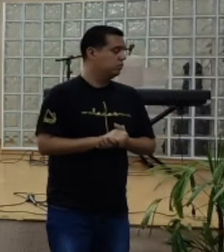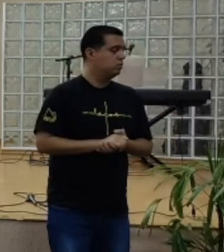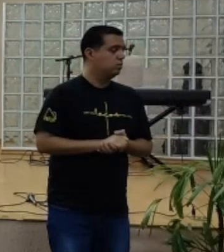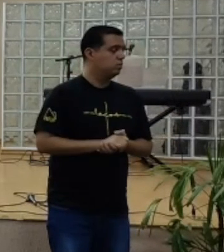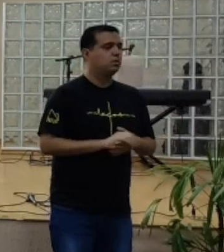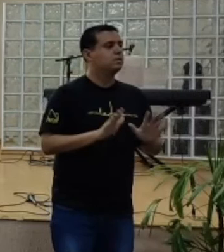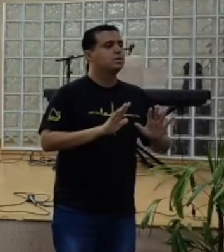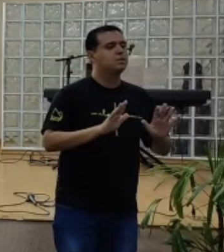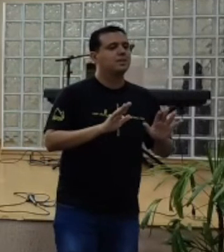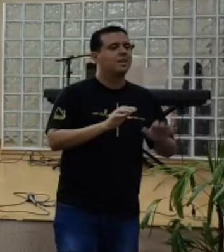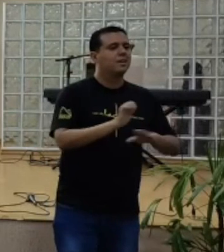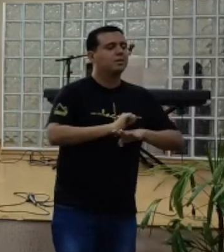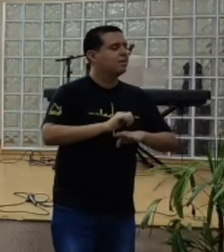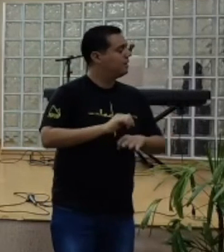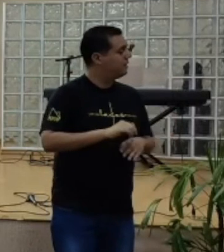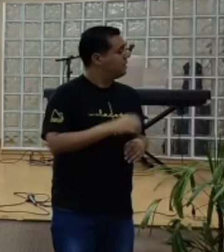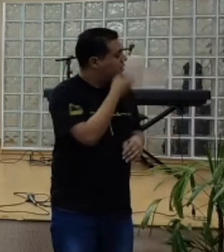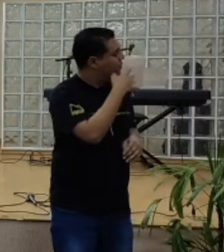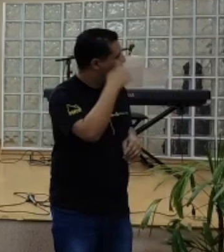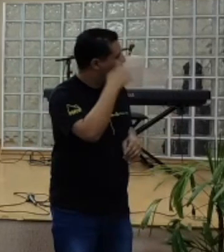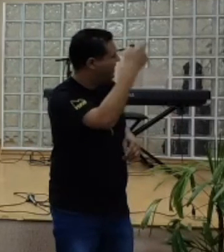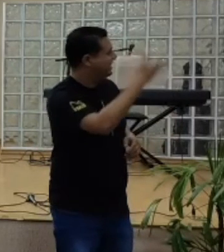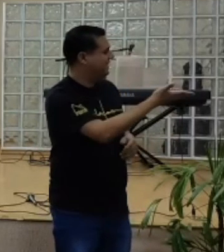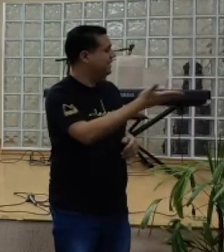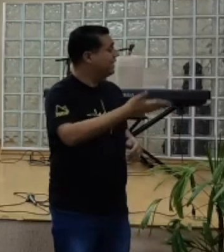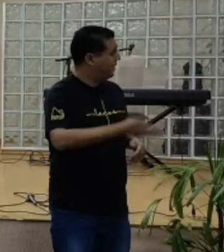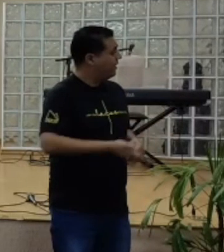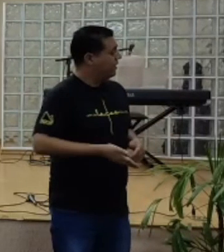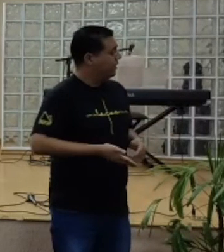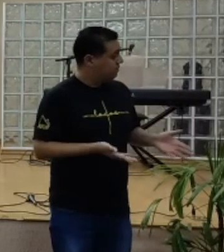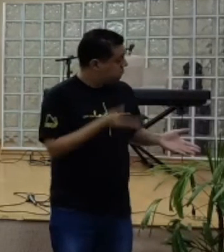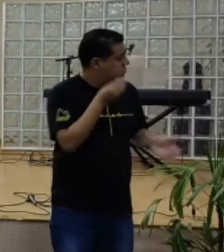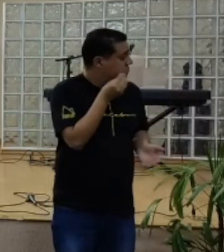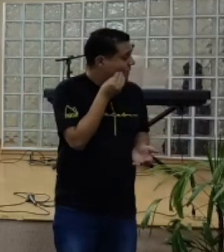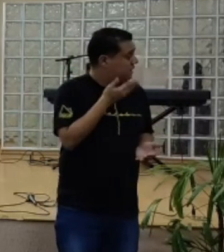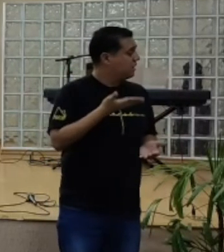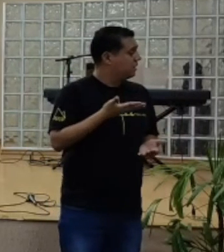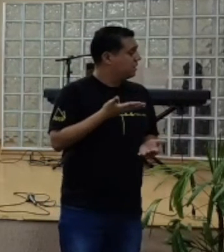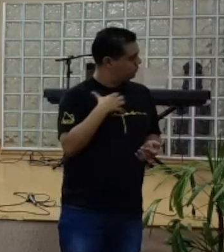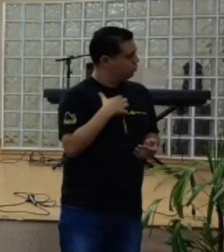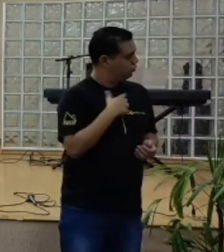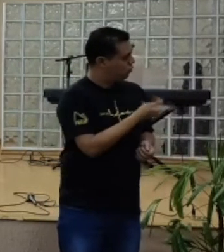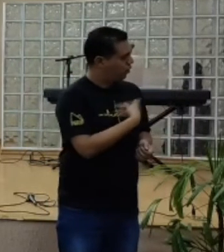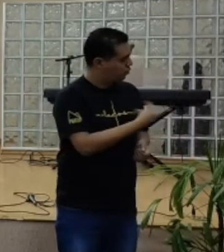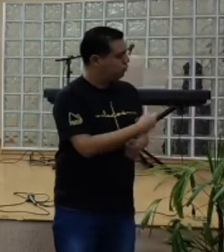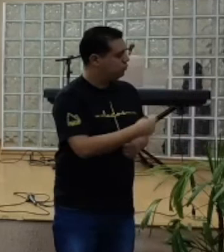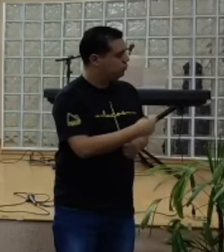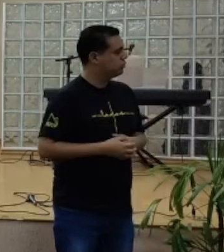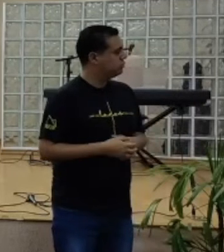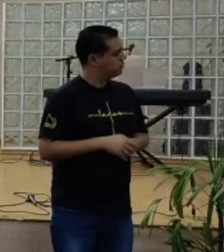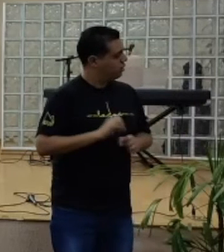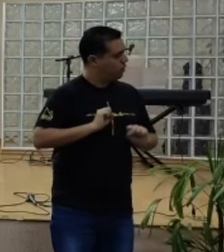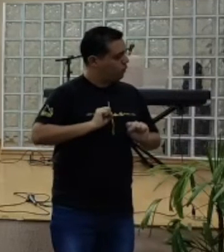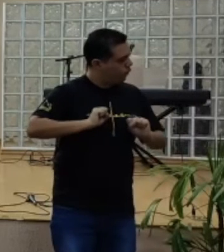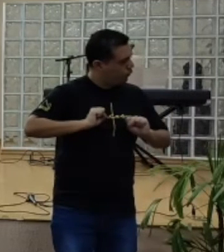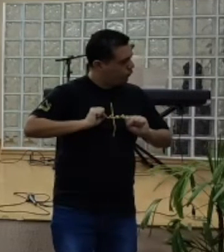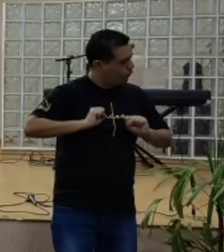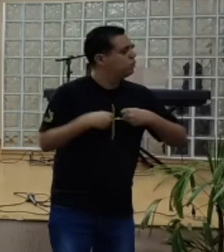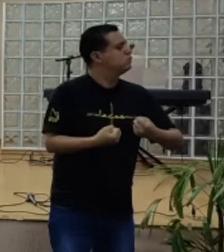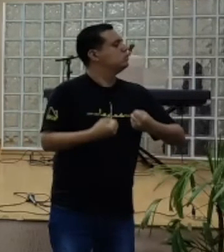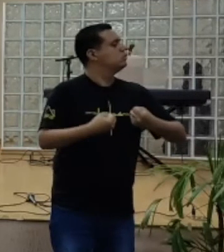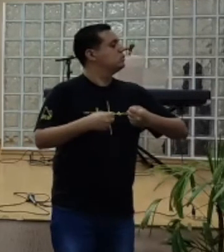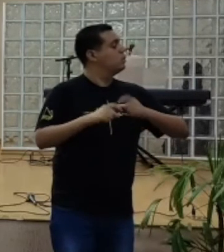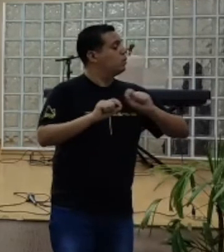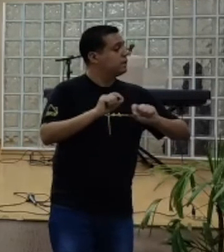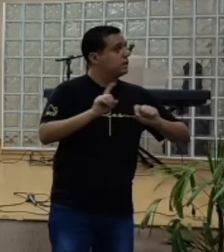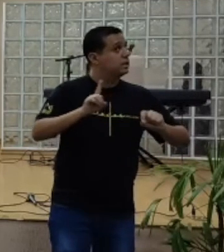boa ideia, vamos resolver a nossa maneira, na nossa força, aquilo que